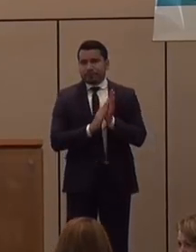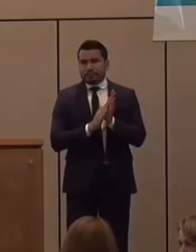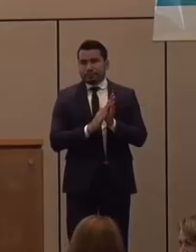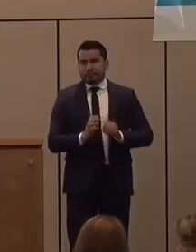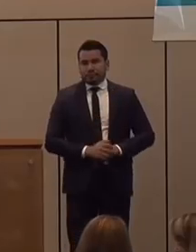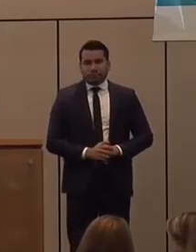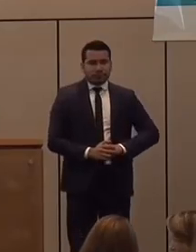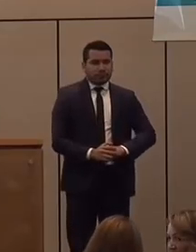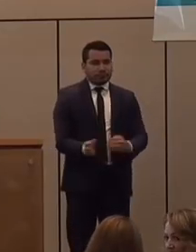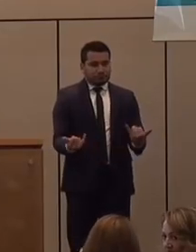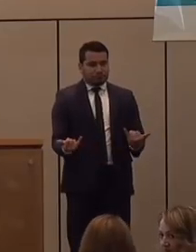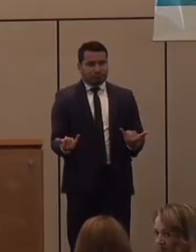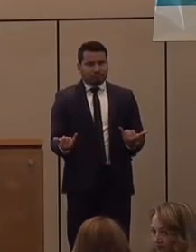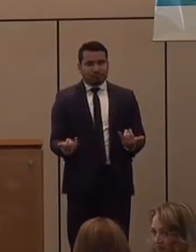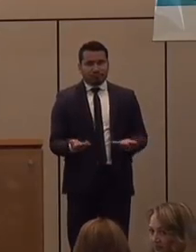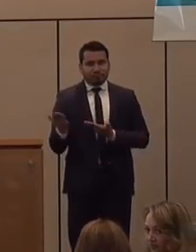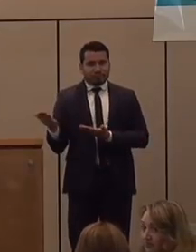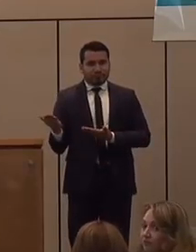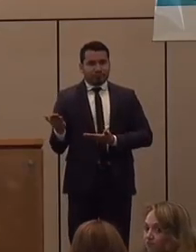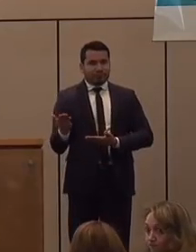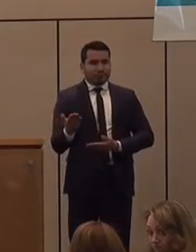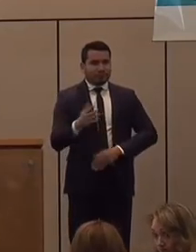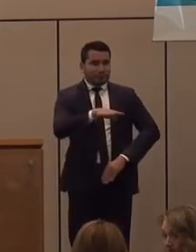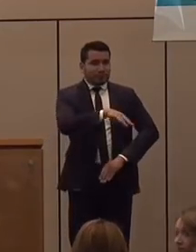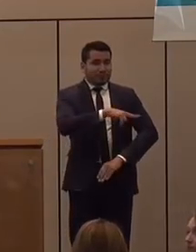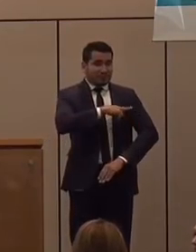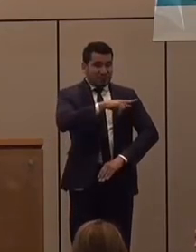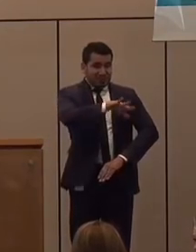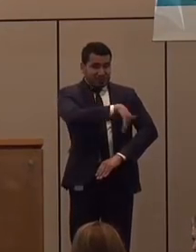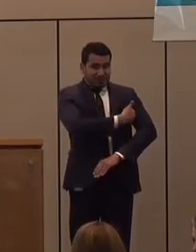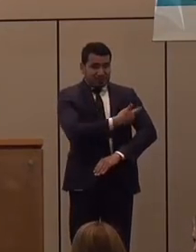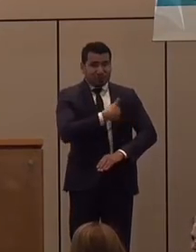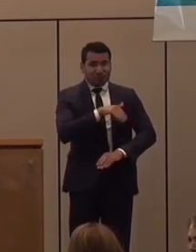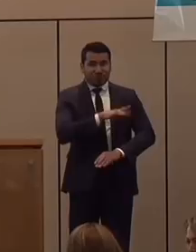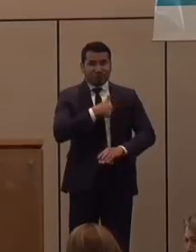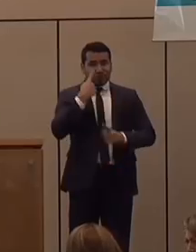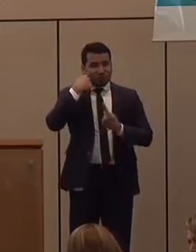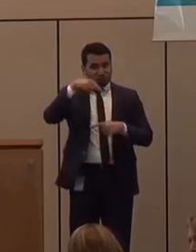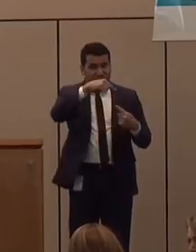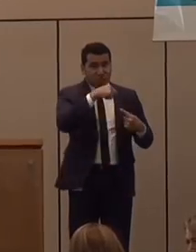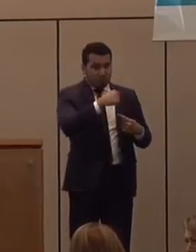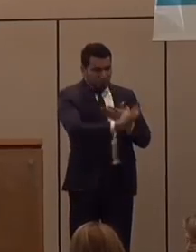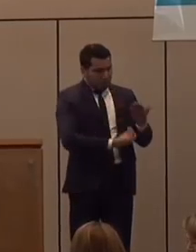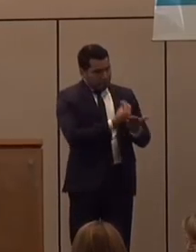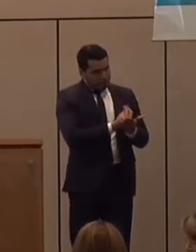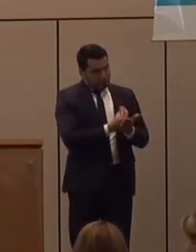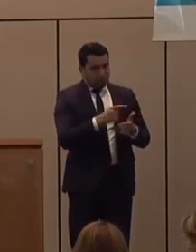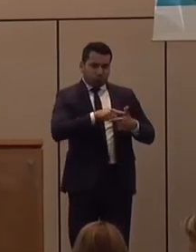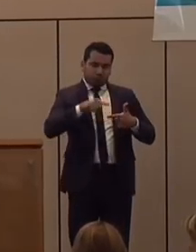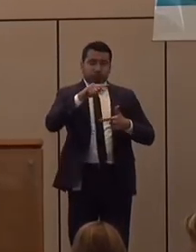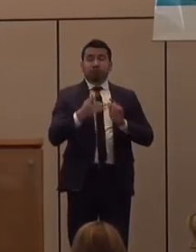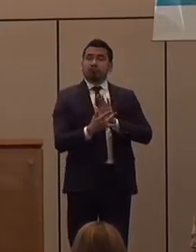bueno y ahora pasemos a nuestro viceministerio de turismo que tenemos muy buenos resultados y cada vez refleja